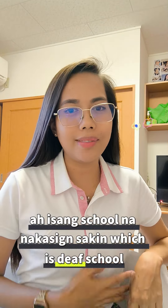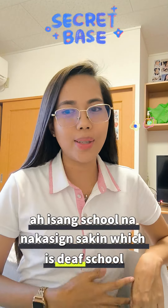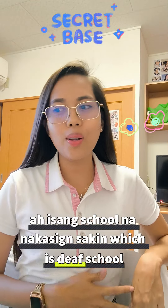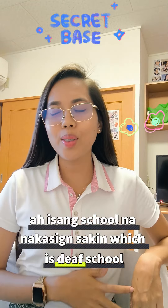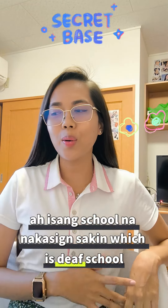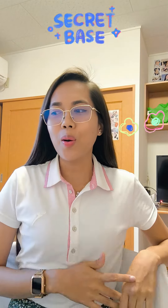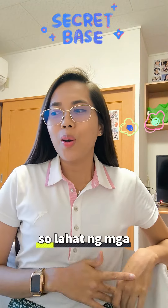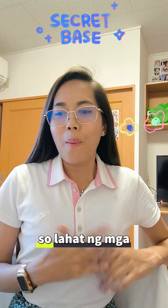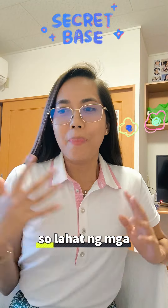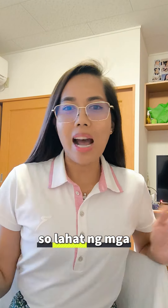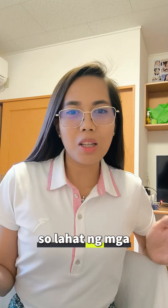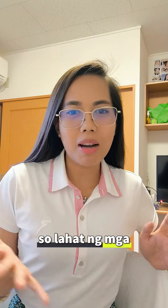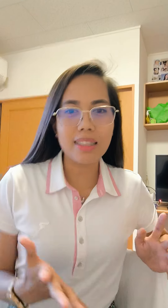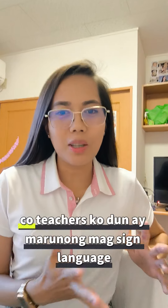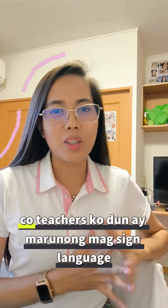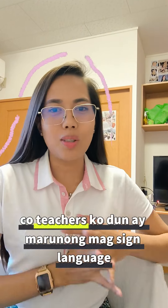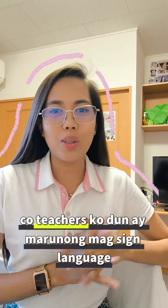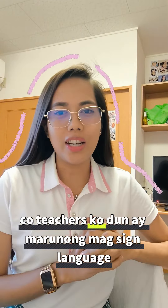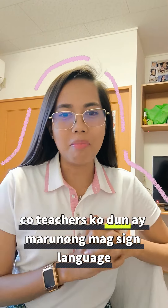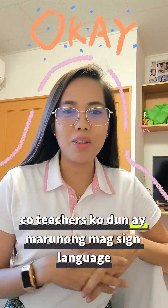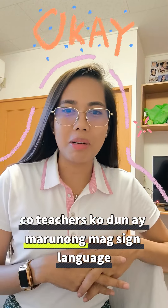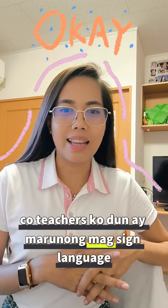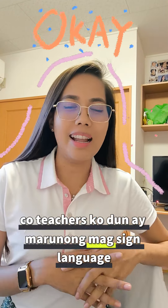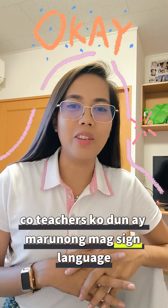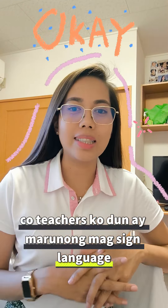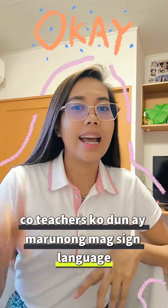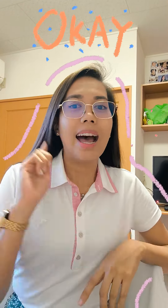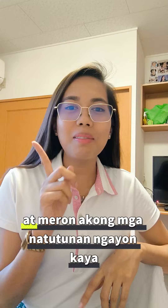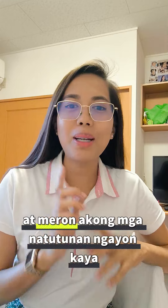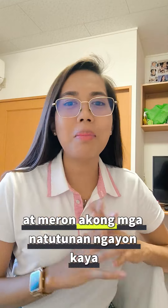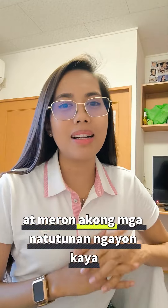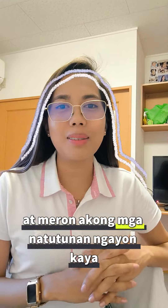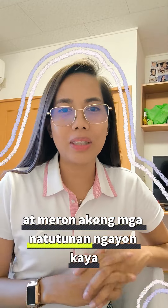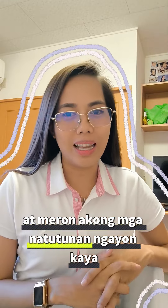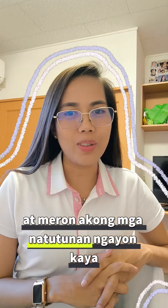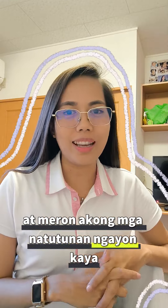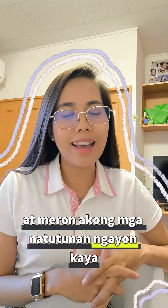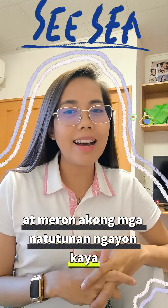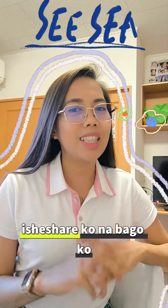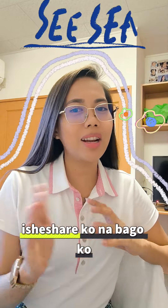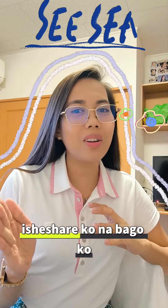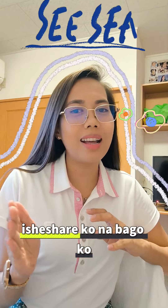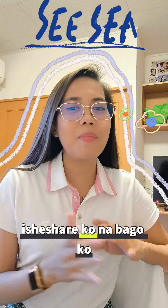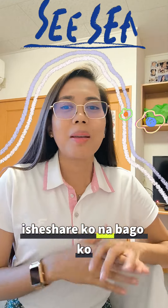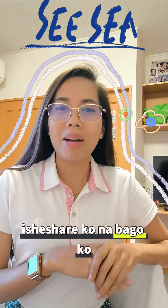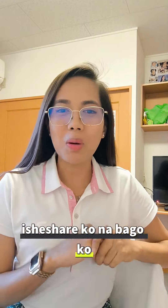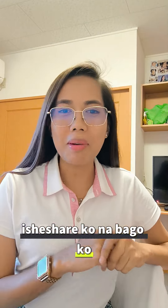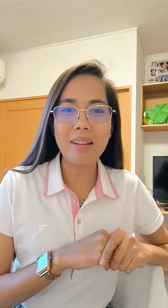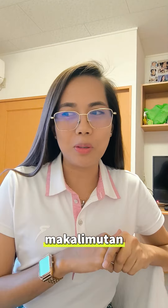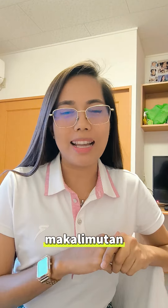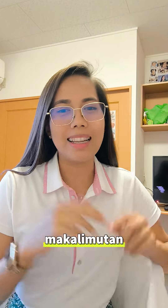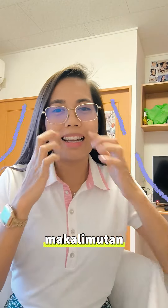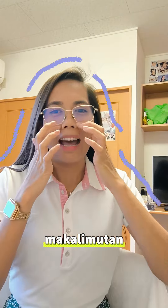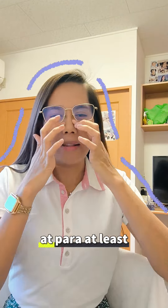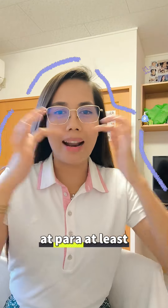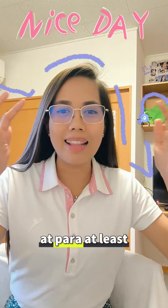school. So, lahat ng mga co-teachers ko doon ay marunong mag-sign language. At meron akong mga natutunan ngayon. Kaya, isi-share ko na bago pa makalimutan. At para at